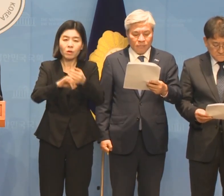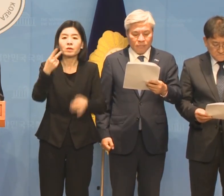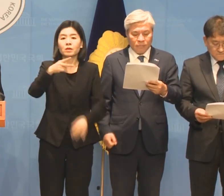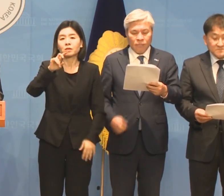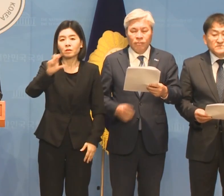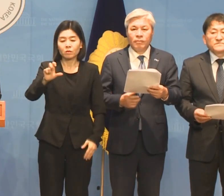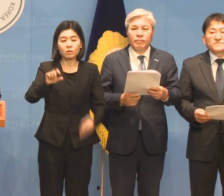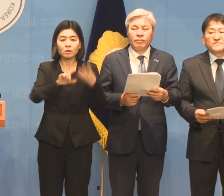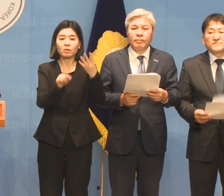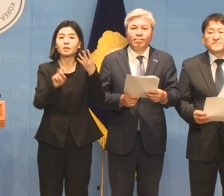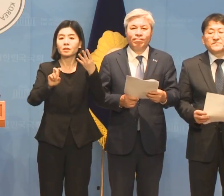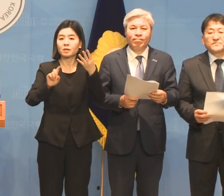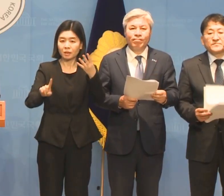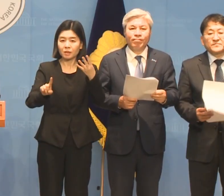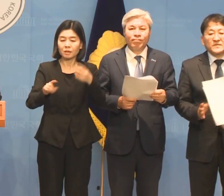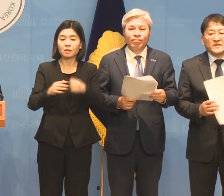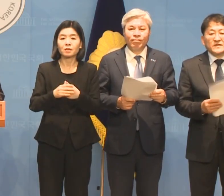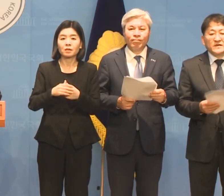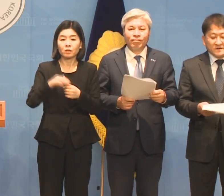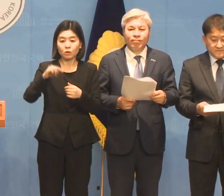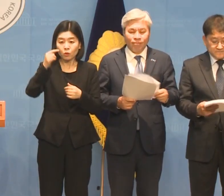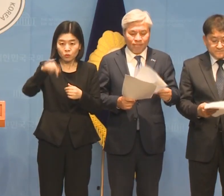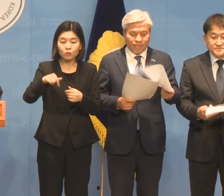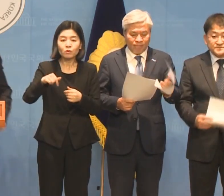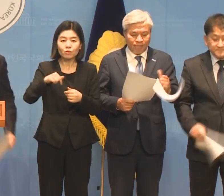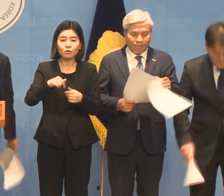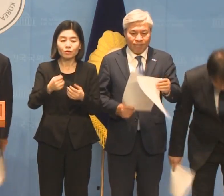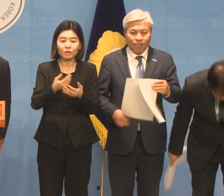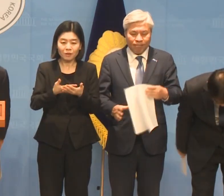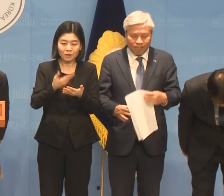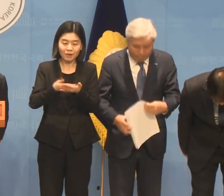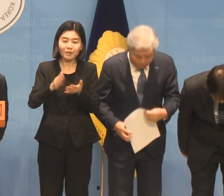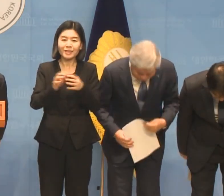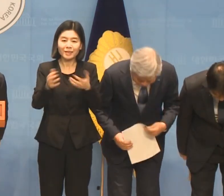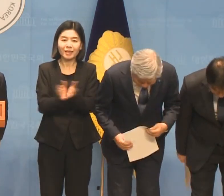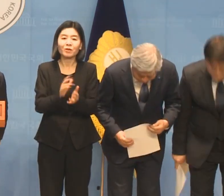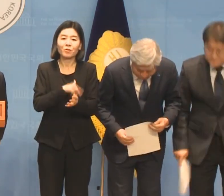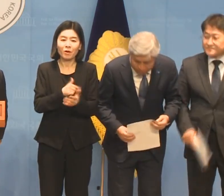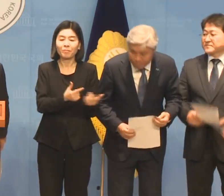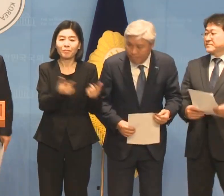21일 조국혁 신당 국회의원 1동 감사합니다.